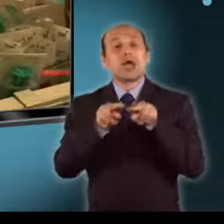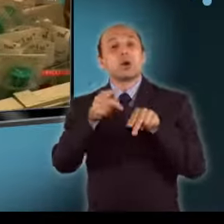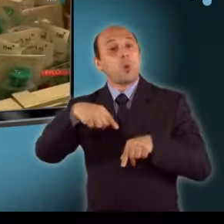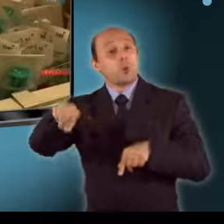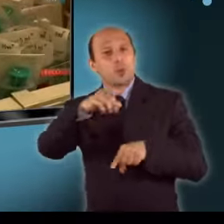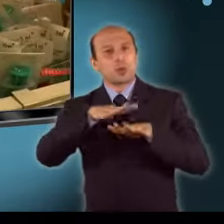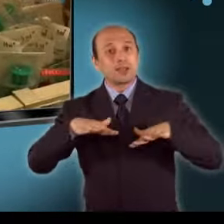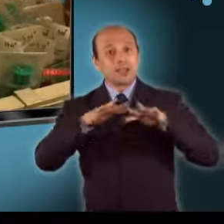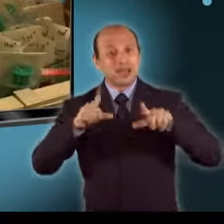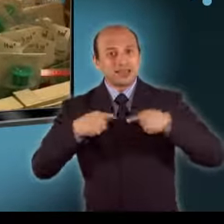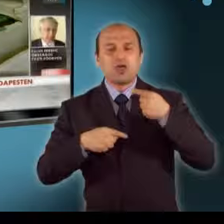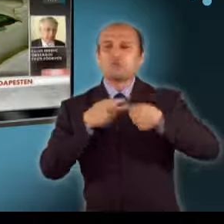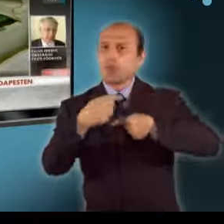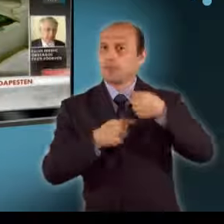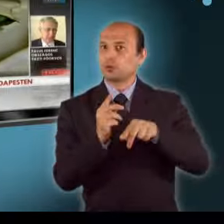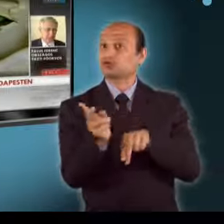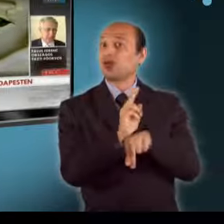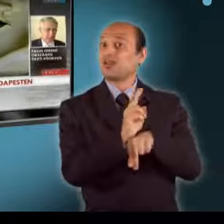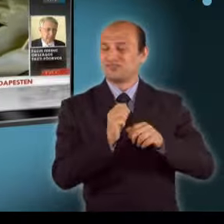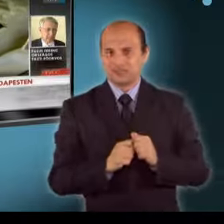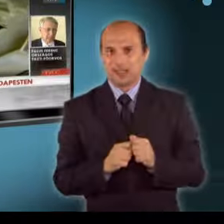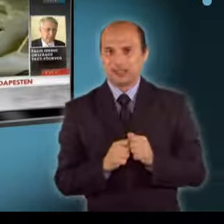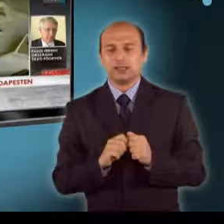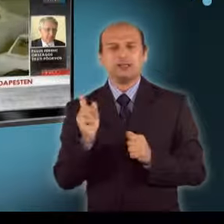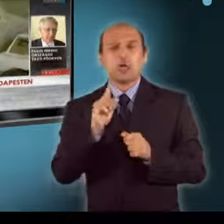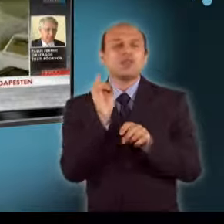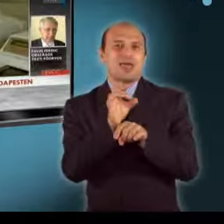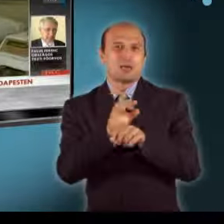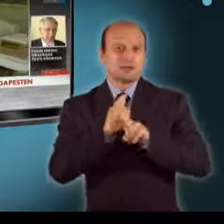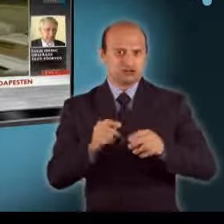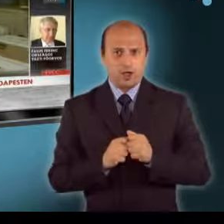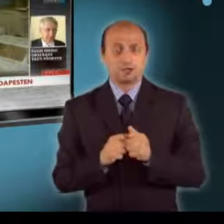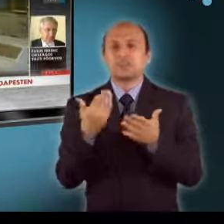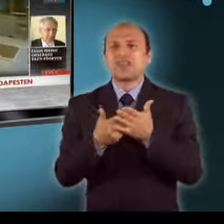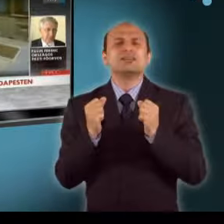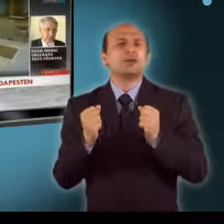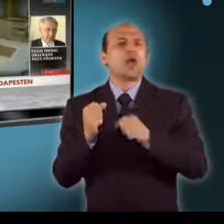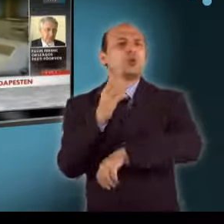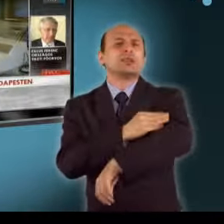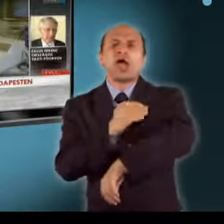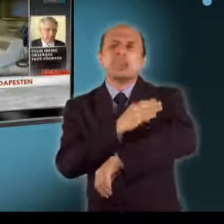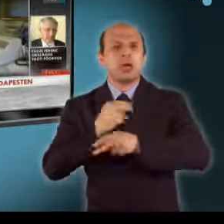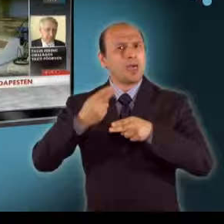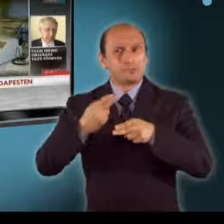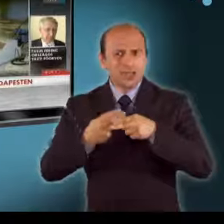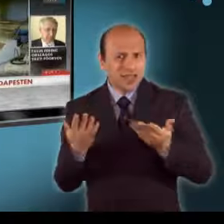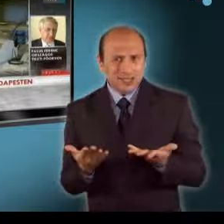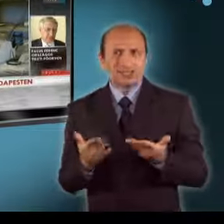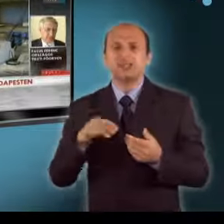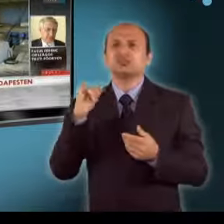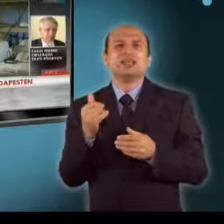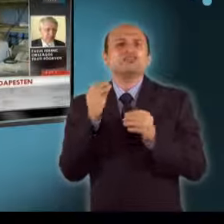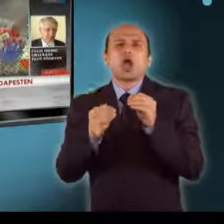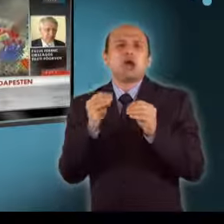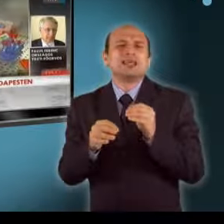meg valakit. Ez egy nagyon enyhe megbetegedés, ahol nincsen szükség arra, hogy valakit